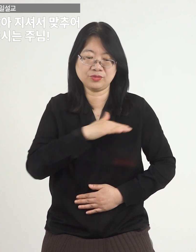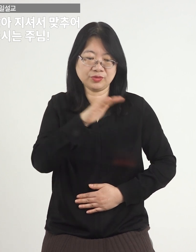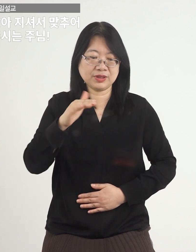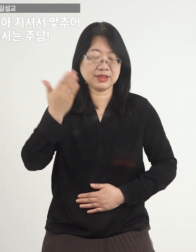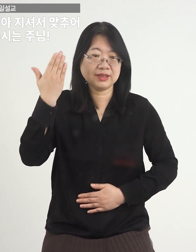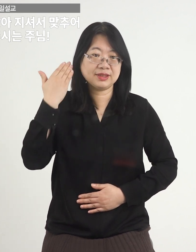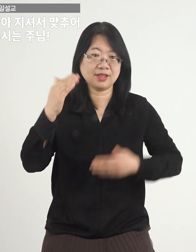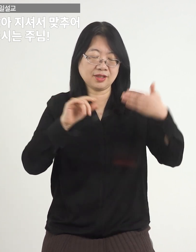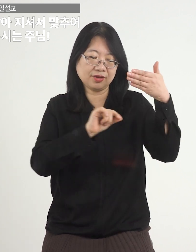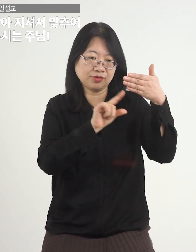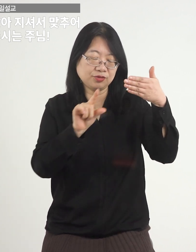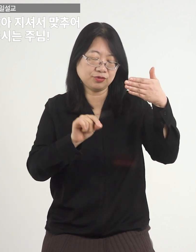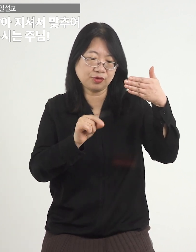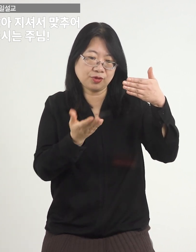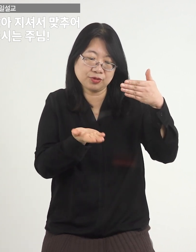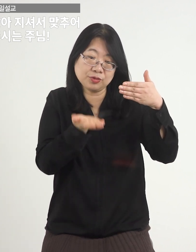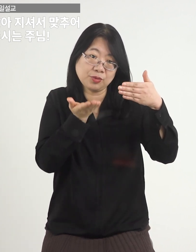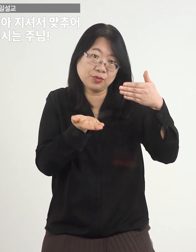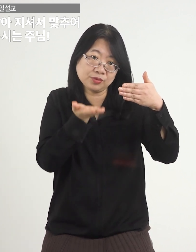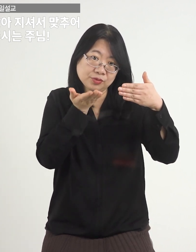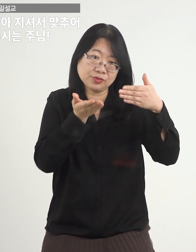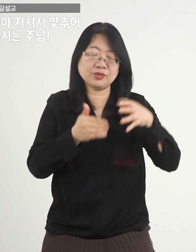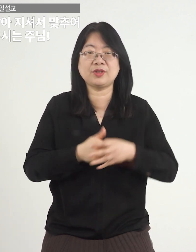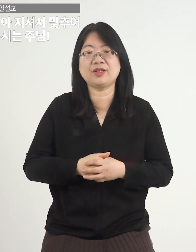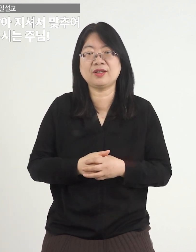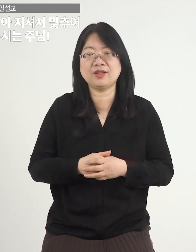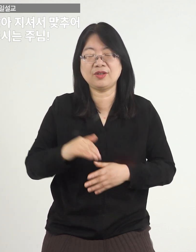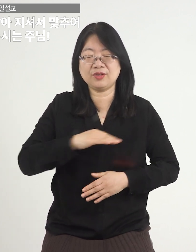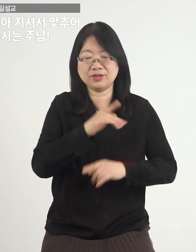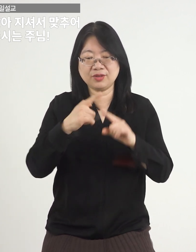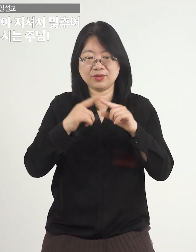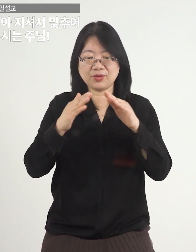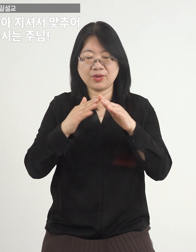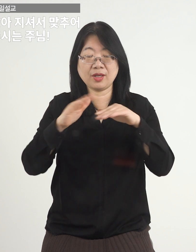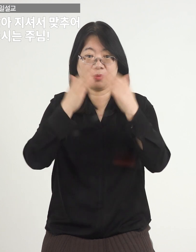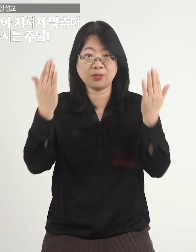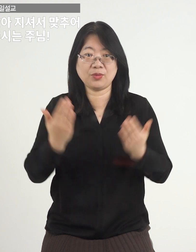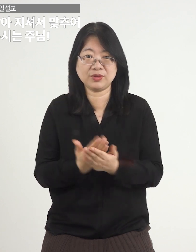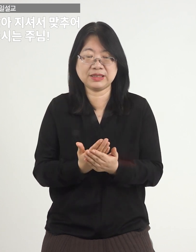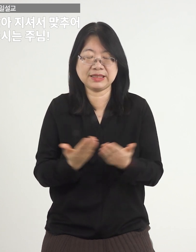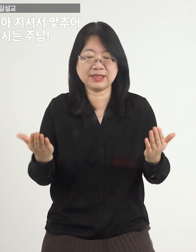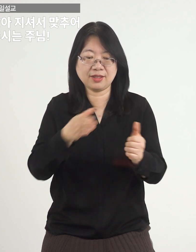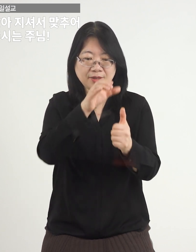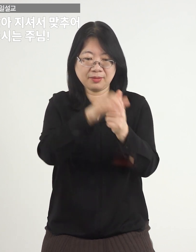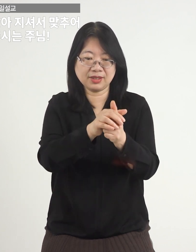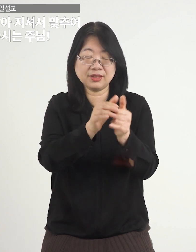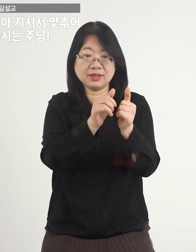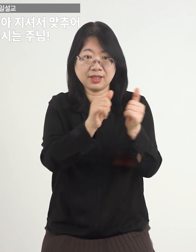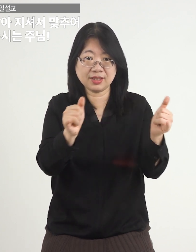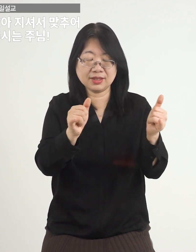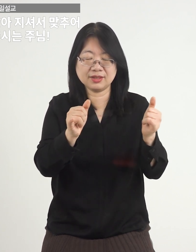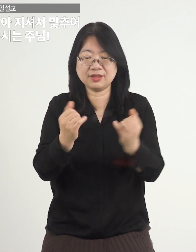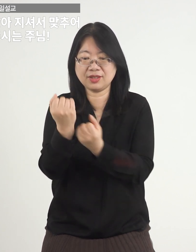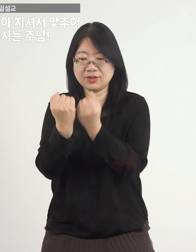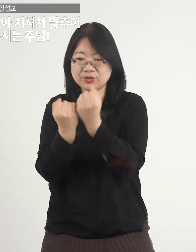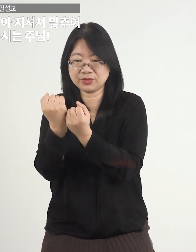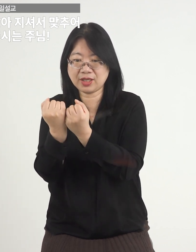9월 초순에 우리 교회 전체 직분자들이 수양관에서